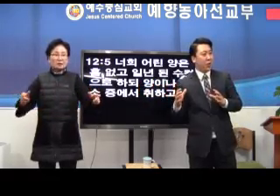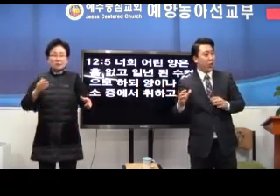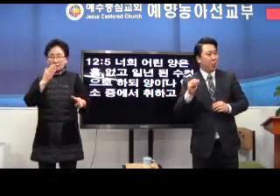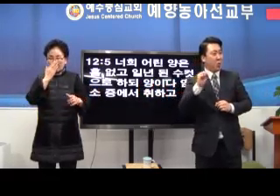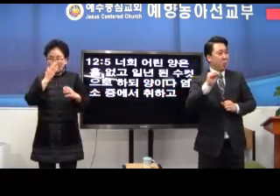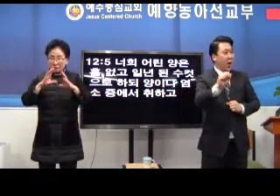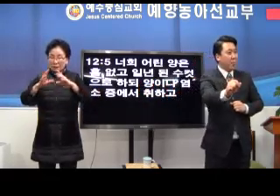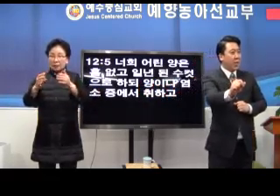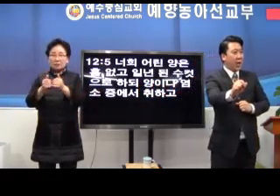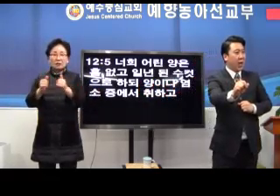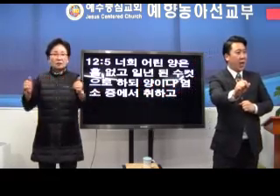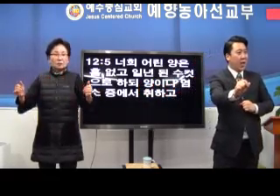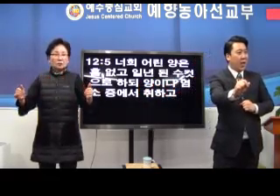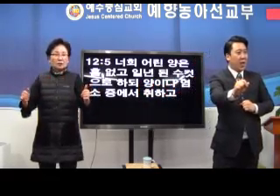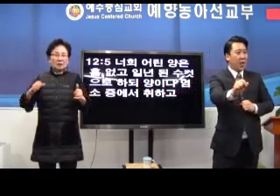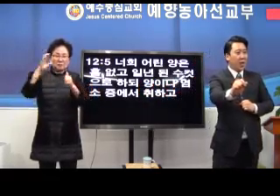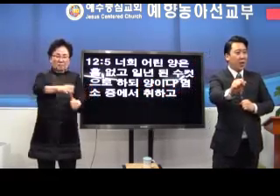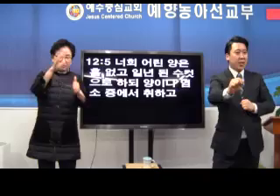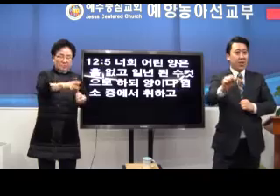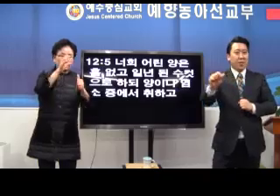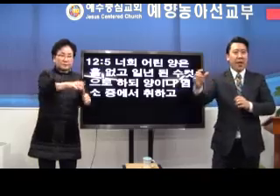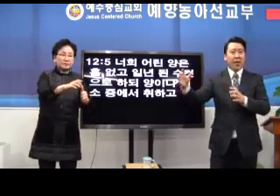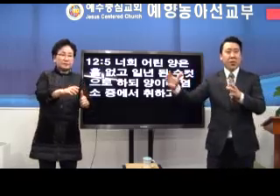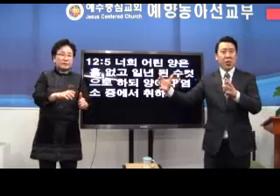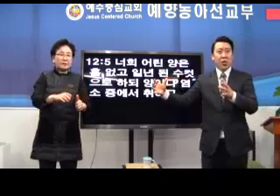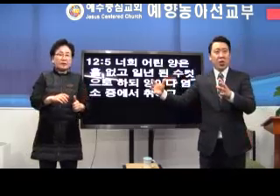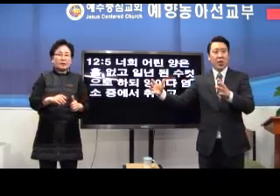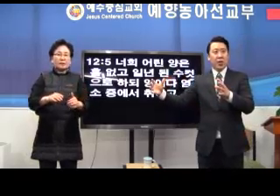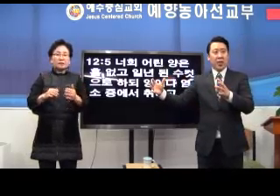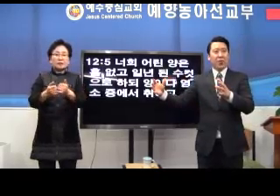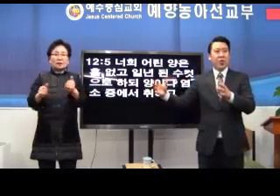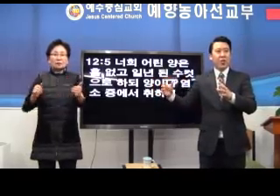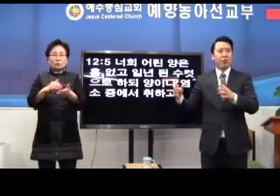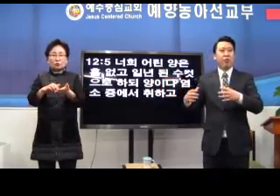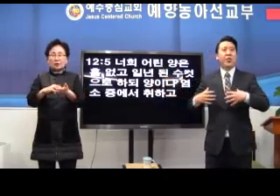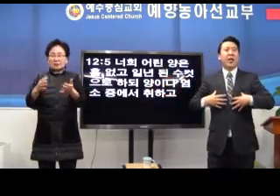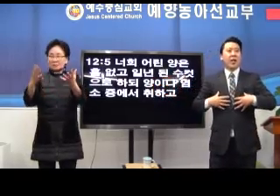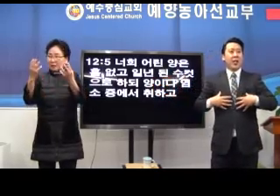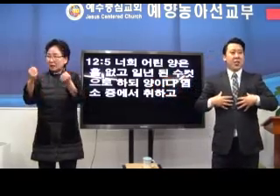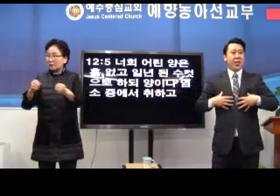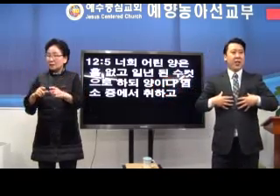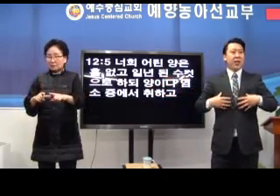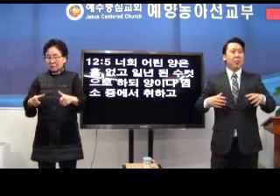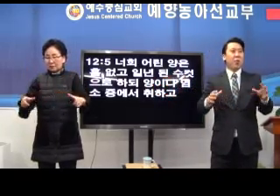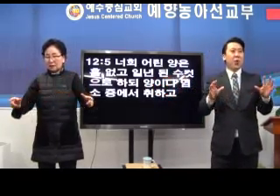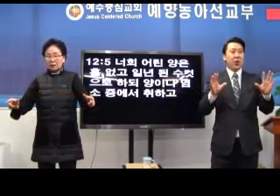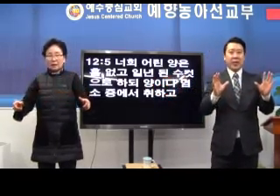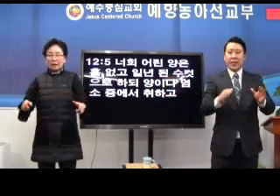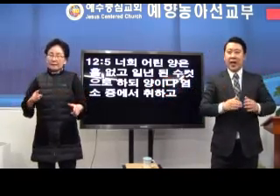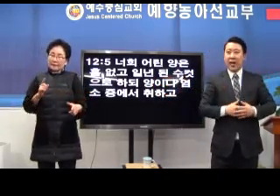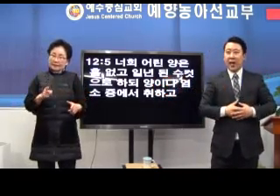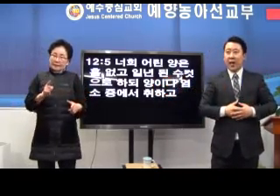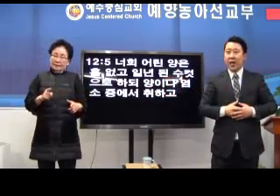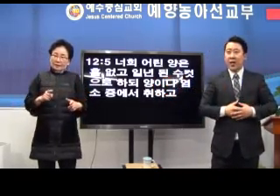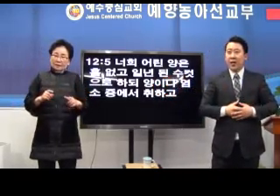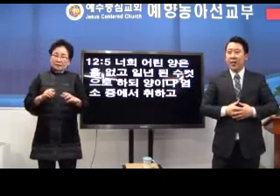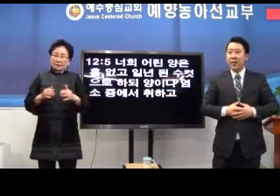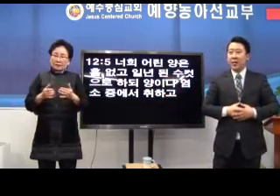백성들을 핍박합니다. 이들이 많아져서 나중에는 우리나라까지 다 삼켜버릴 것 같다.